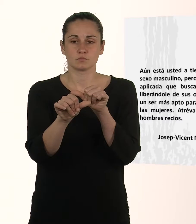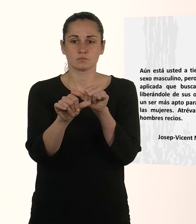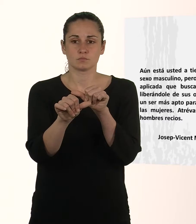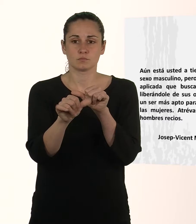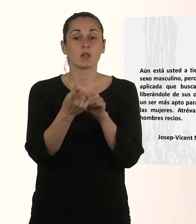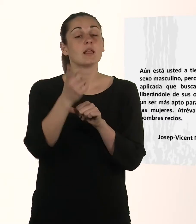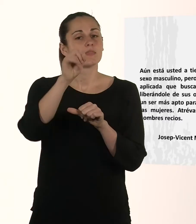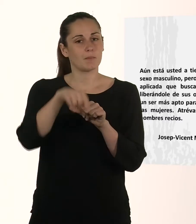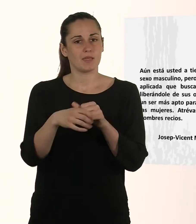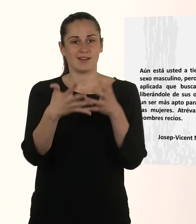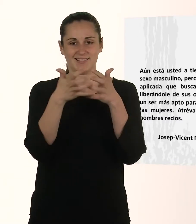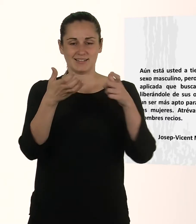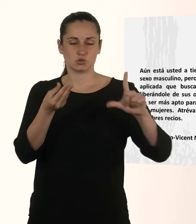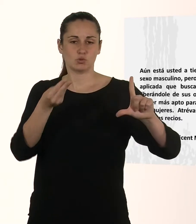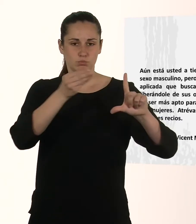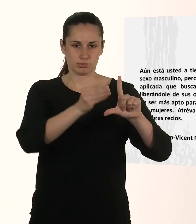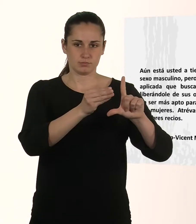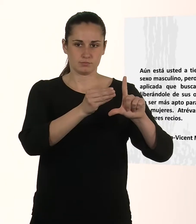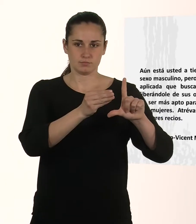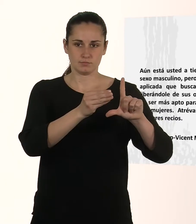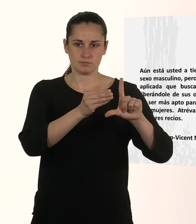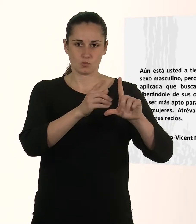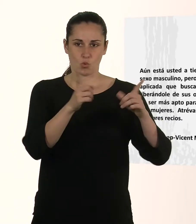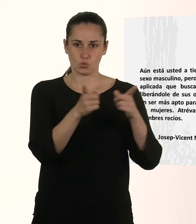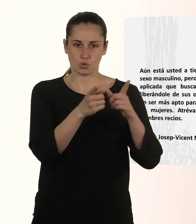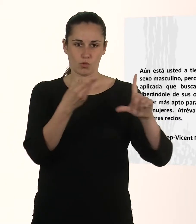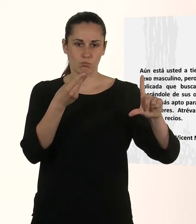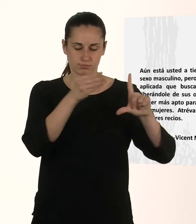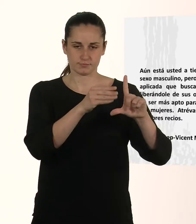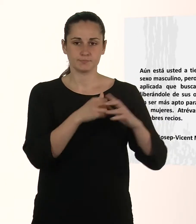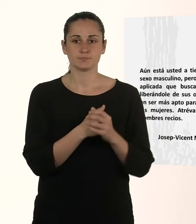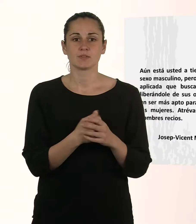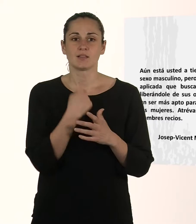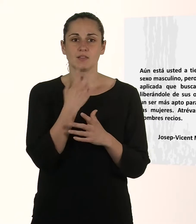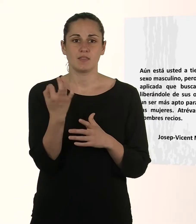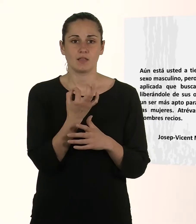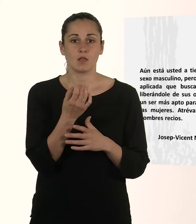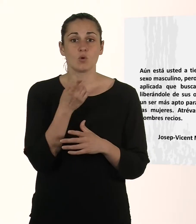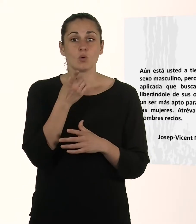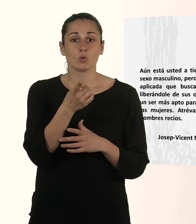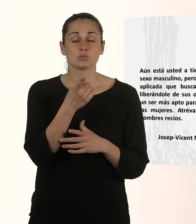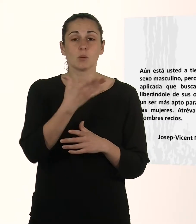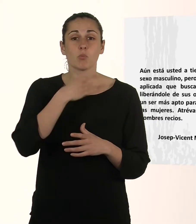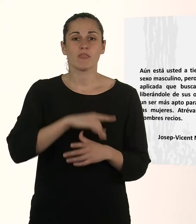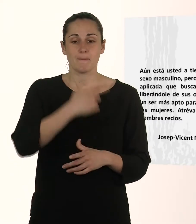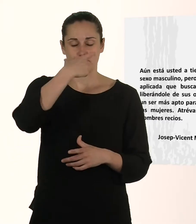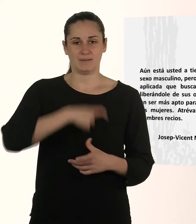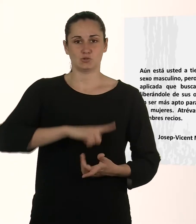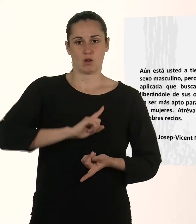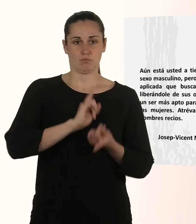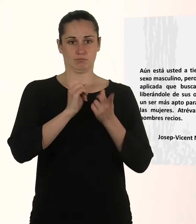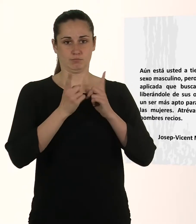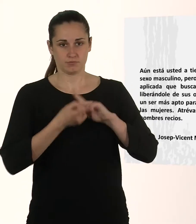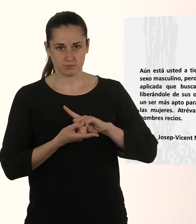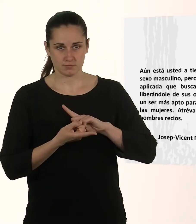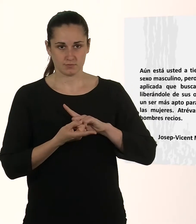os he puesto aquí otro fragmento de él, y dice: aún está usted a tiempo de reconvertirse en persona, de sexo masculino,